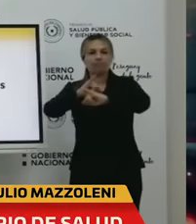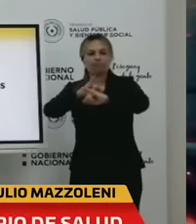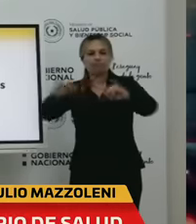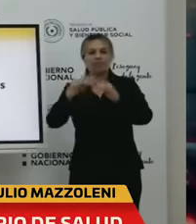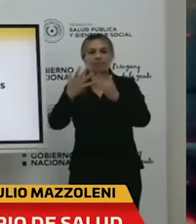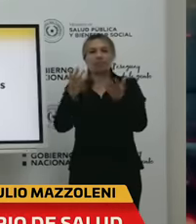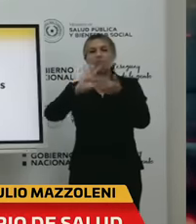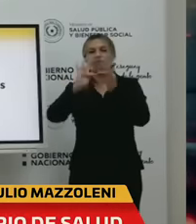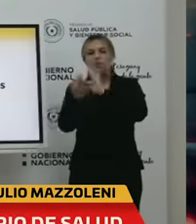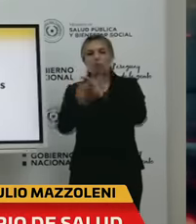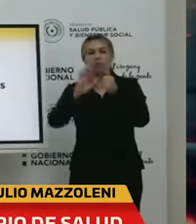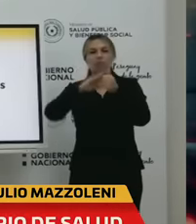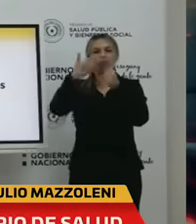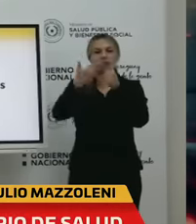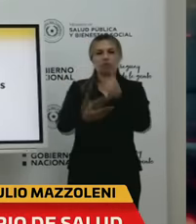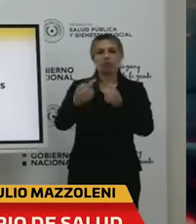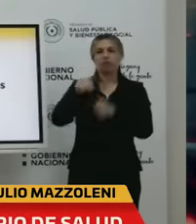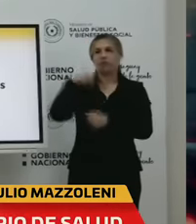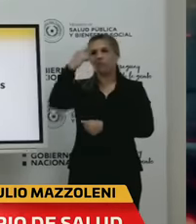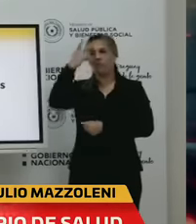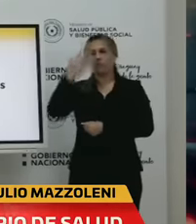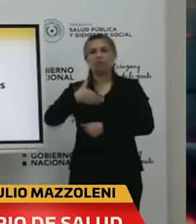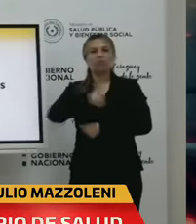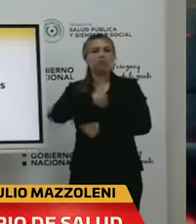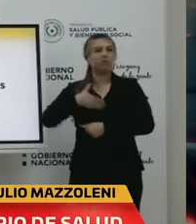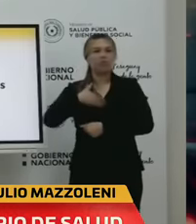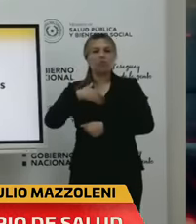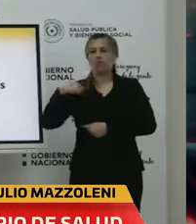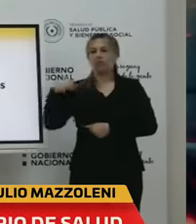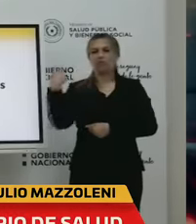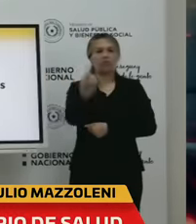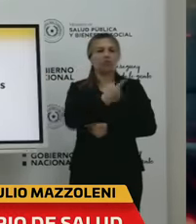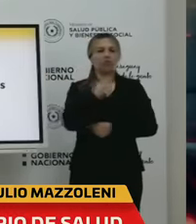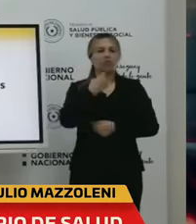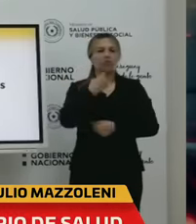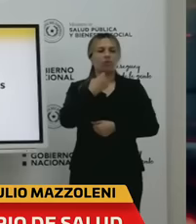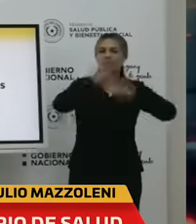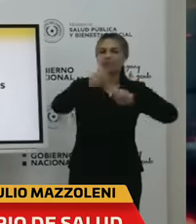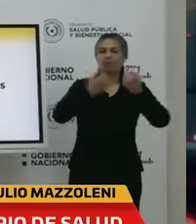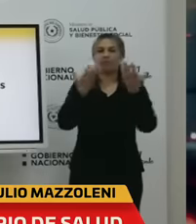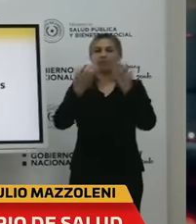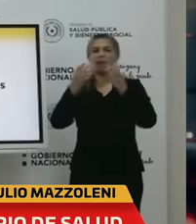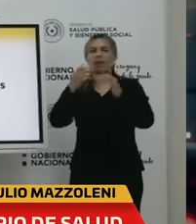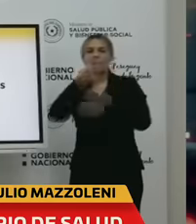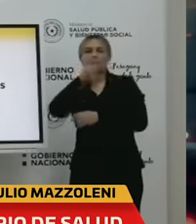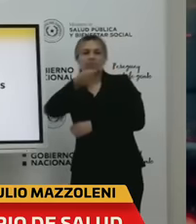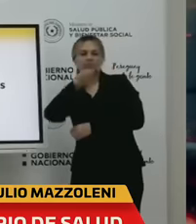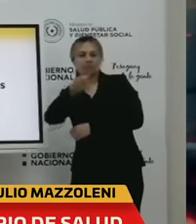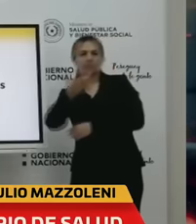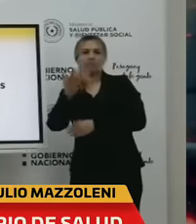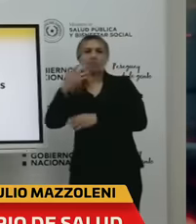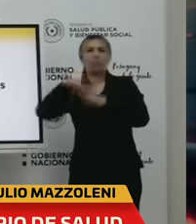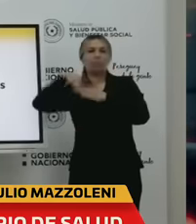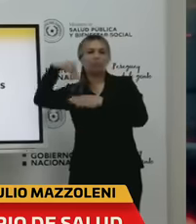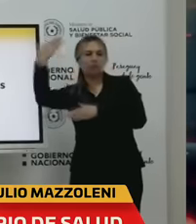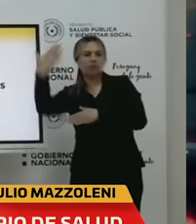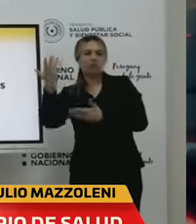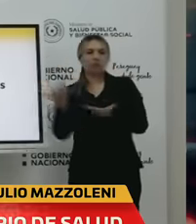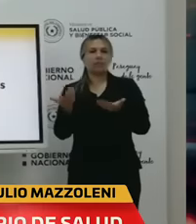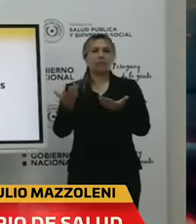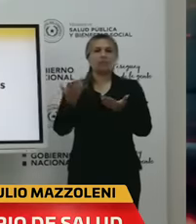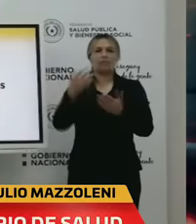las medidas. Creo que hay un rol de todos, ¿verdad? De las empresas, de los medios de comunicación, de los actores políticos, de las fuerzas